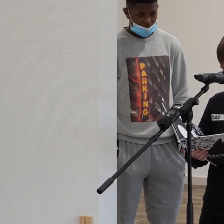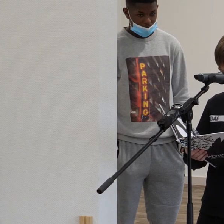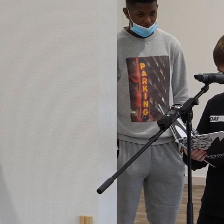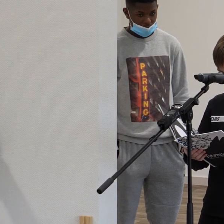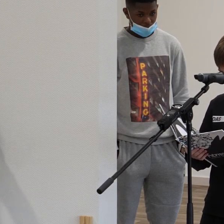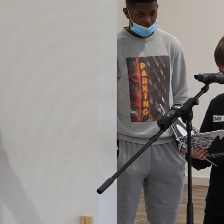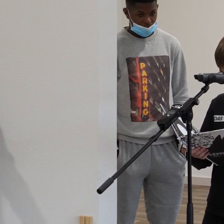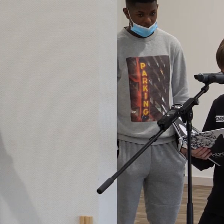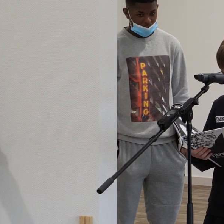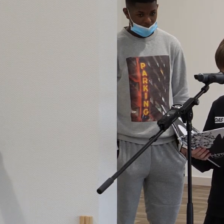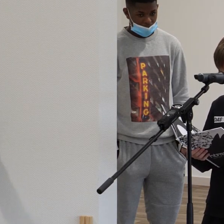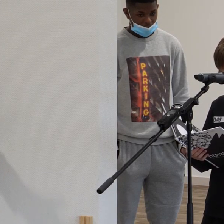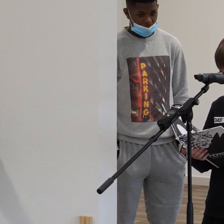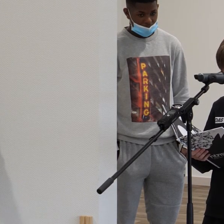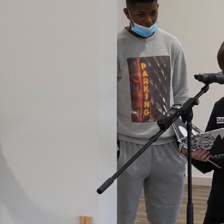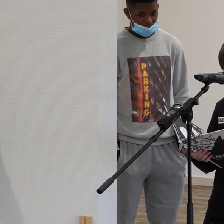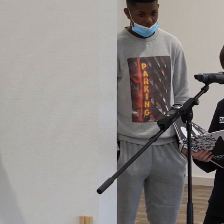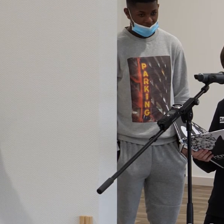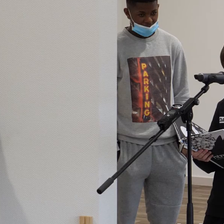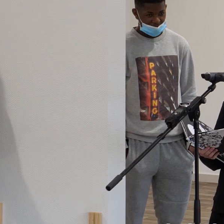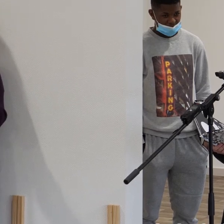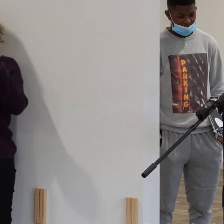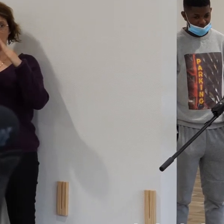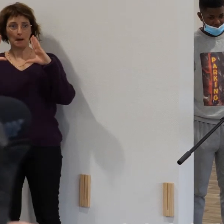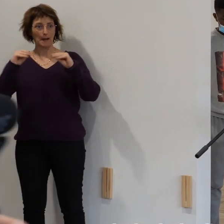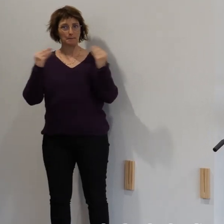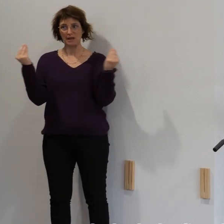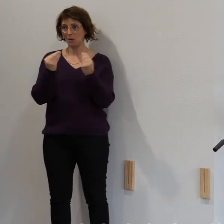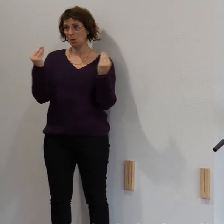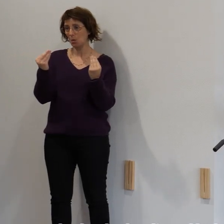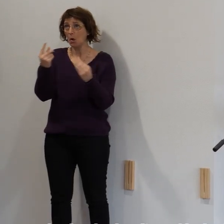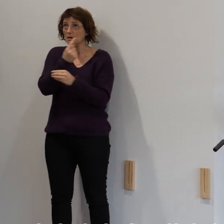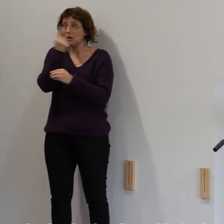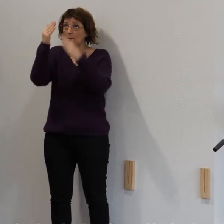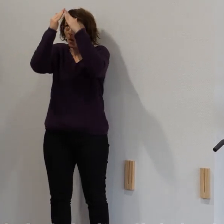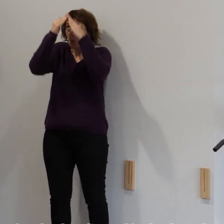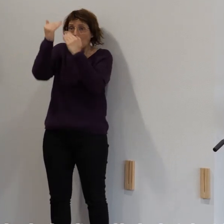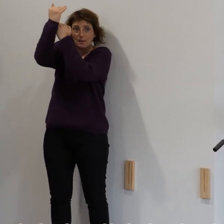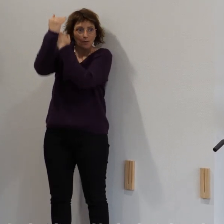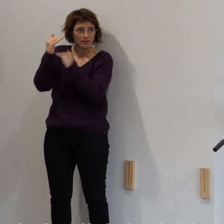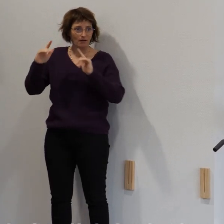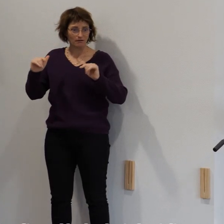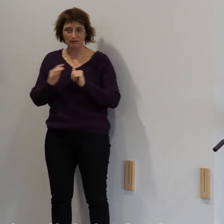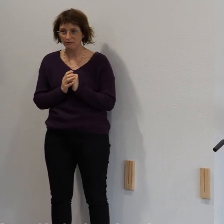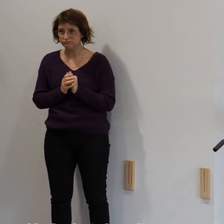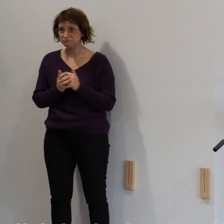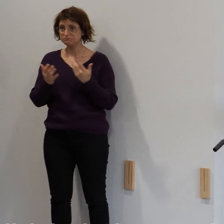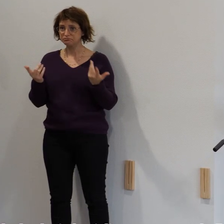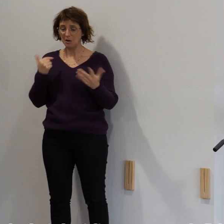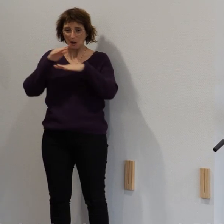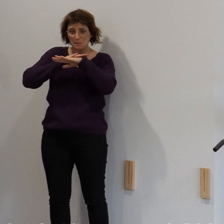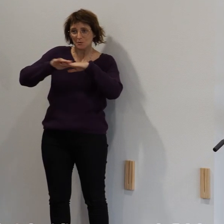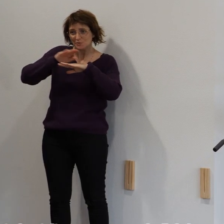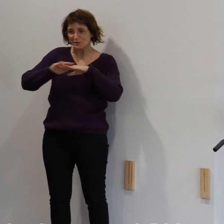Je n'avais ni maître, ni logis, juste les toits pour me servir d'abri. Je n'avais ni douceur,